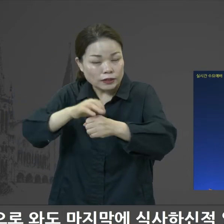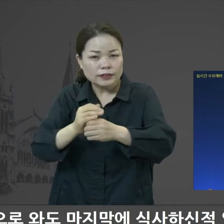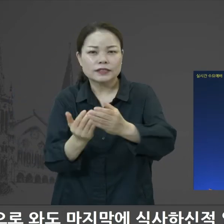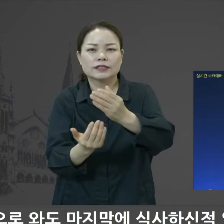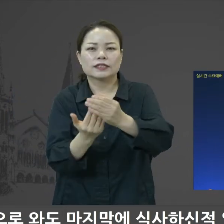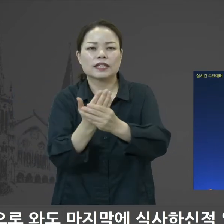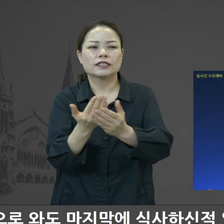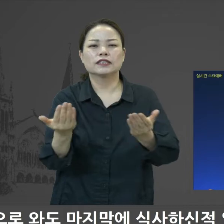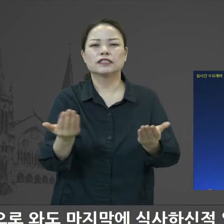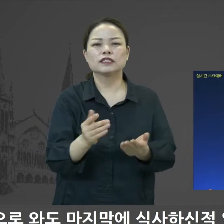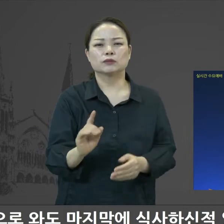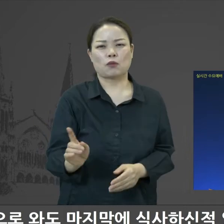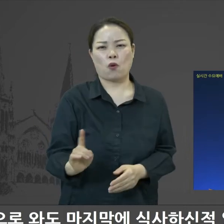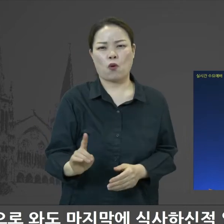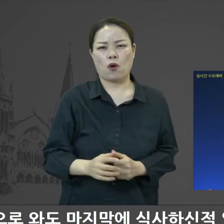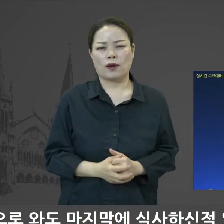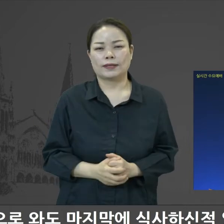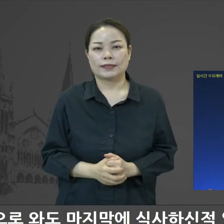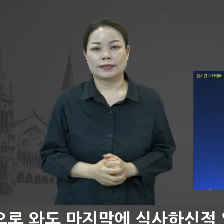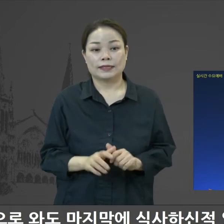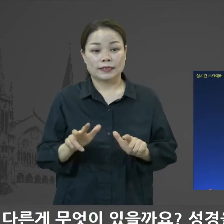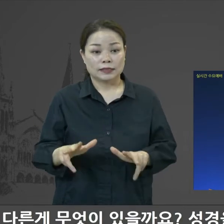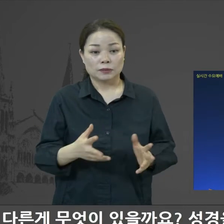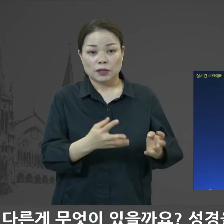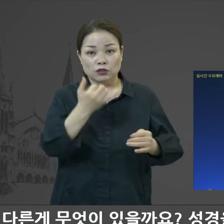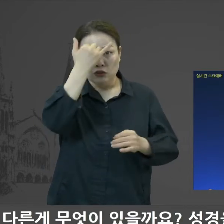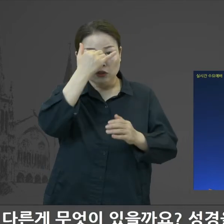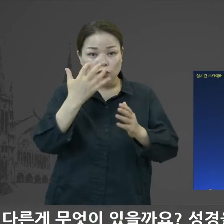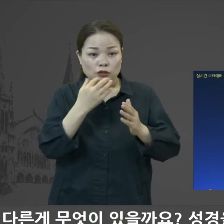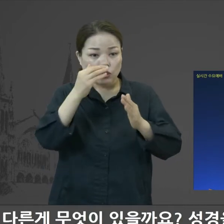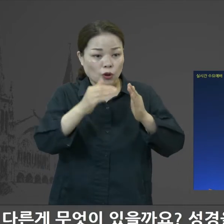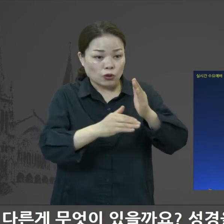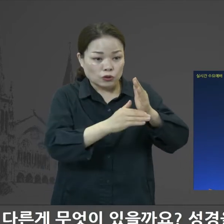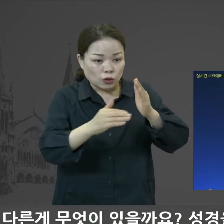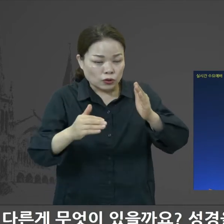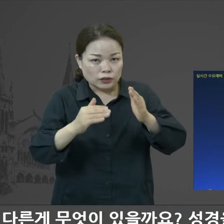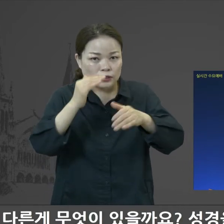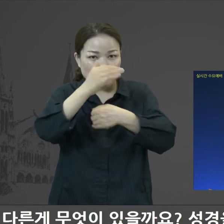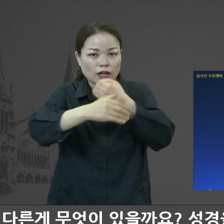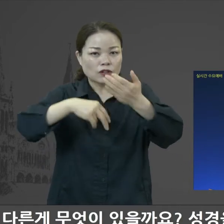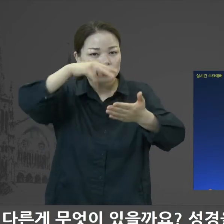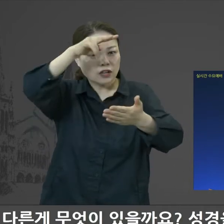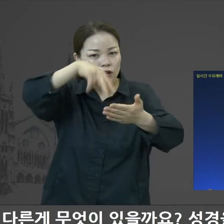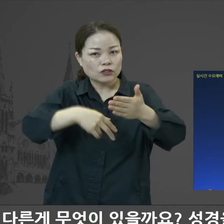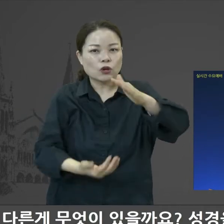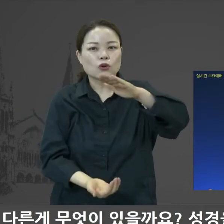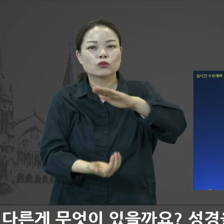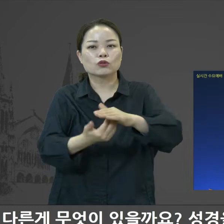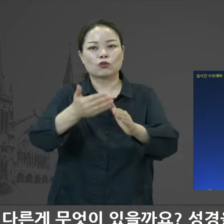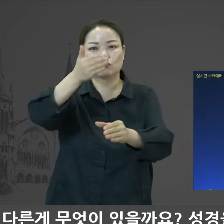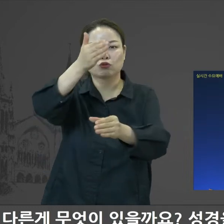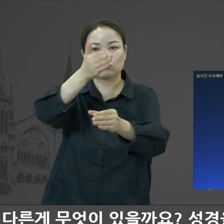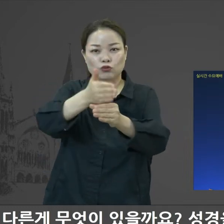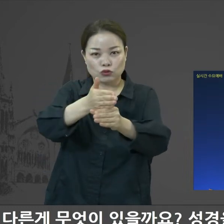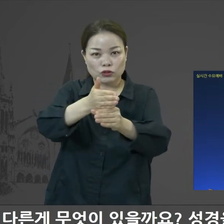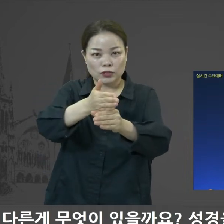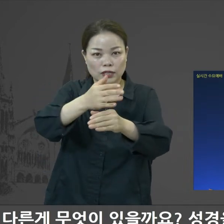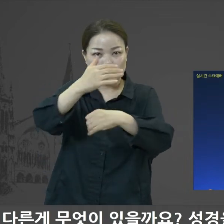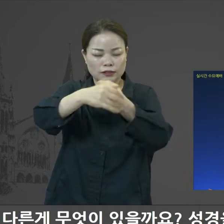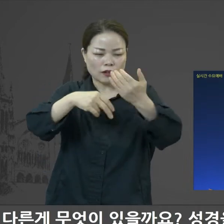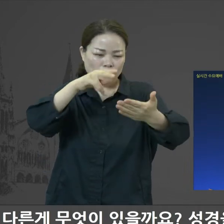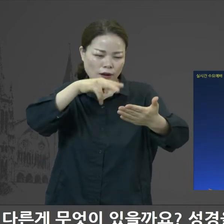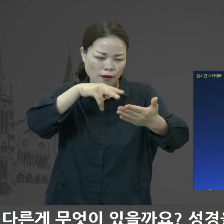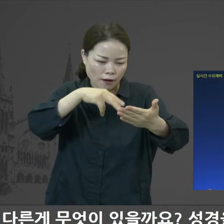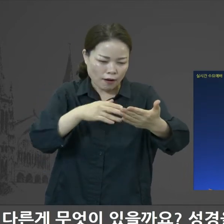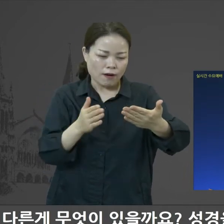하는 일은 무엇일까요? 지금 많은 충현의 성도님들 성경을 통독 중에 있으실 텐데 성경 읽으면서